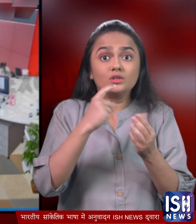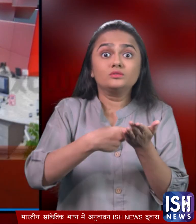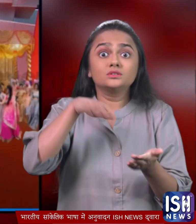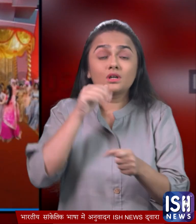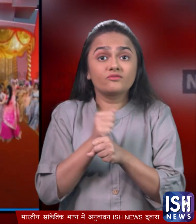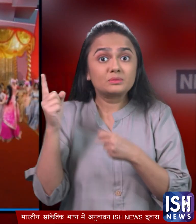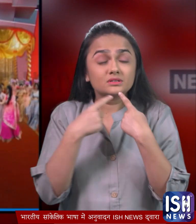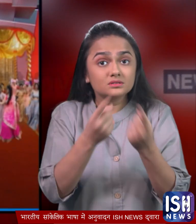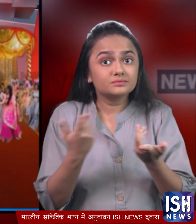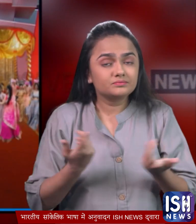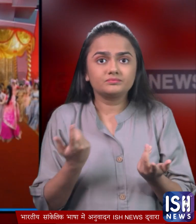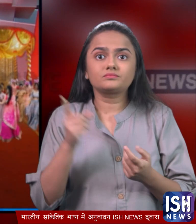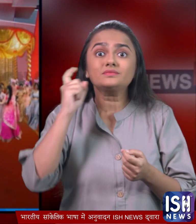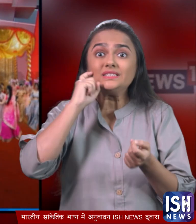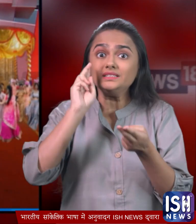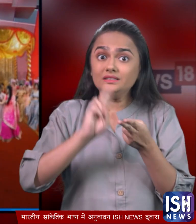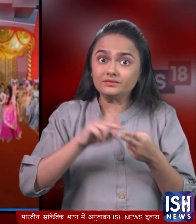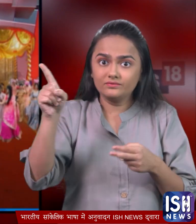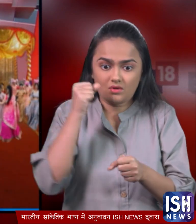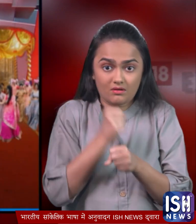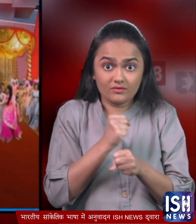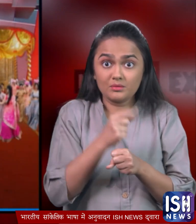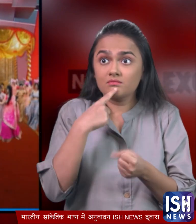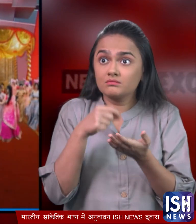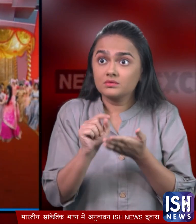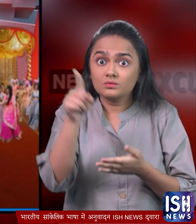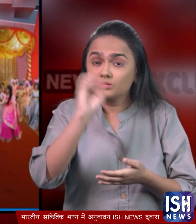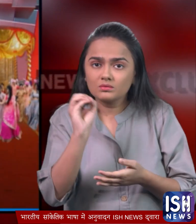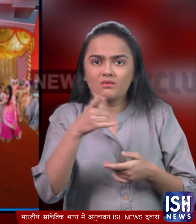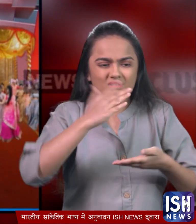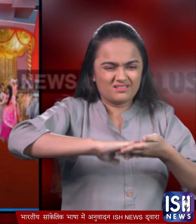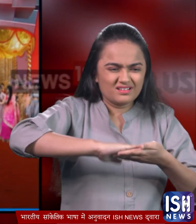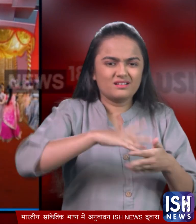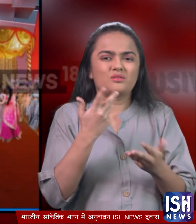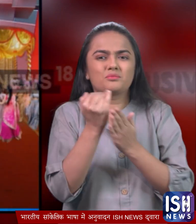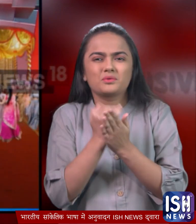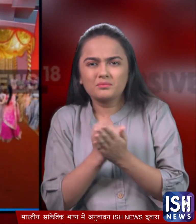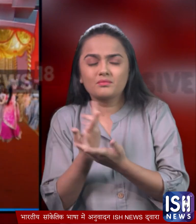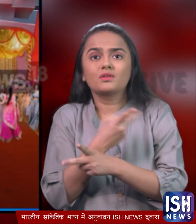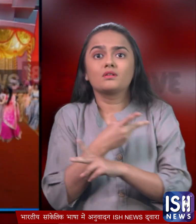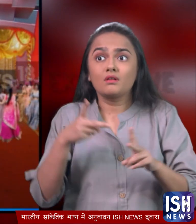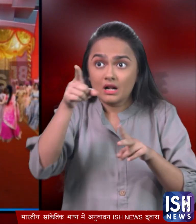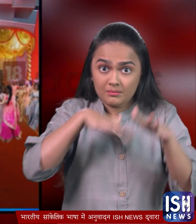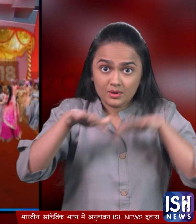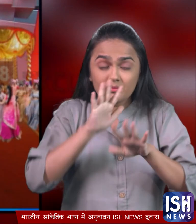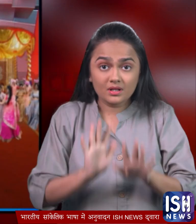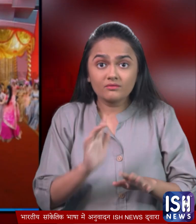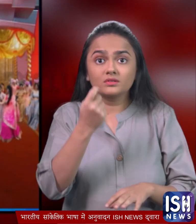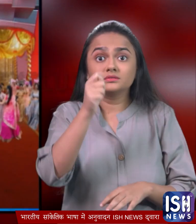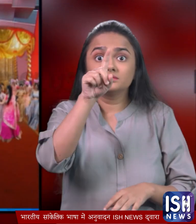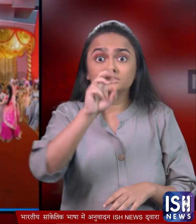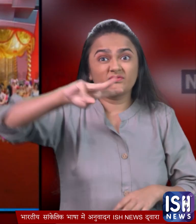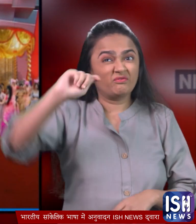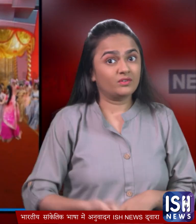अलावा राजस्थान सरकार ने यह दिशा निर्देश भी जारी किए कि अगर सरकार की अनुमति के बिना किसी शादी समारोह या दूसरे समारोह का आयोजन किया गया तो